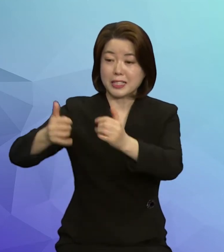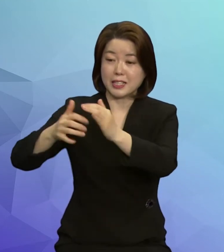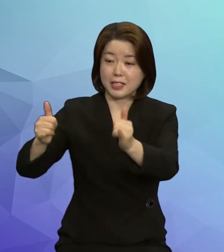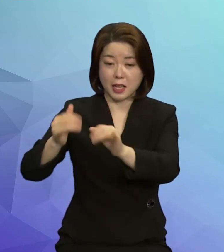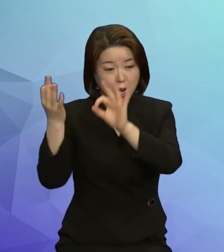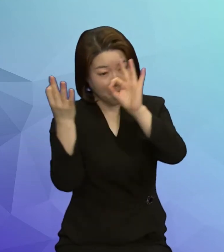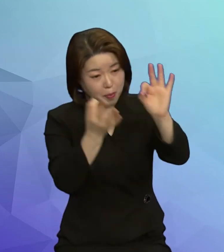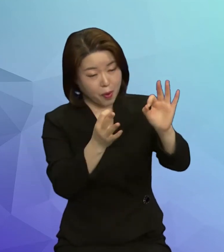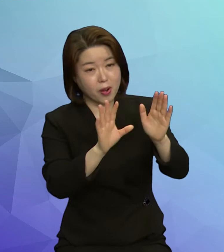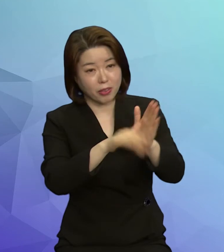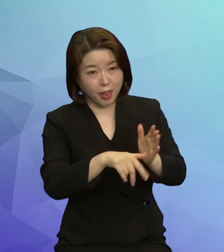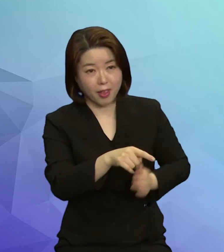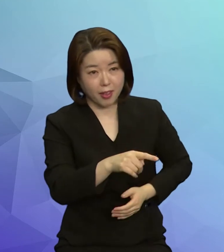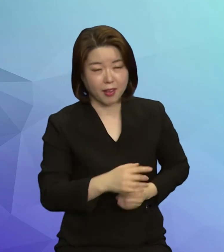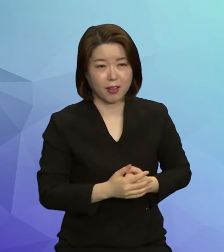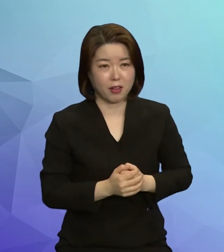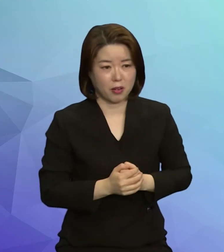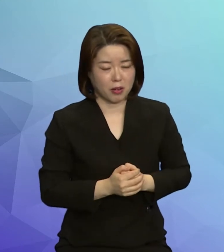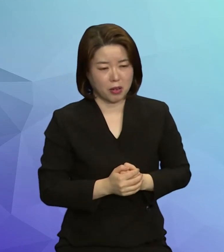사람들이 보기에는